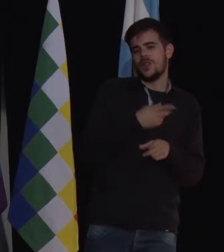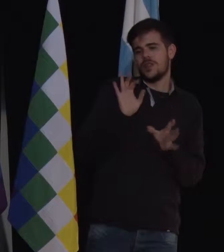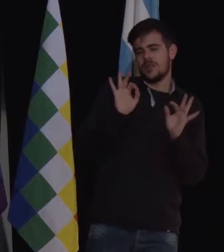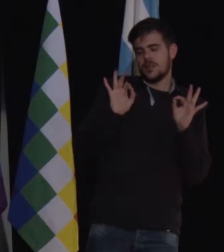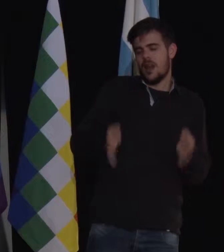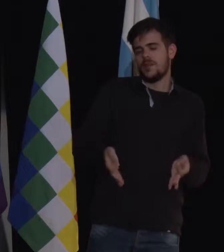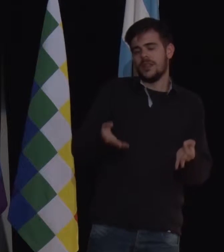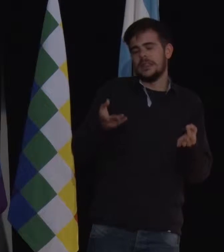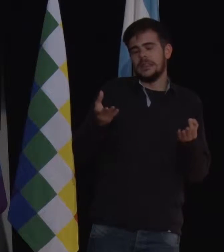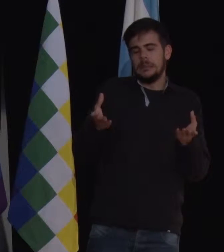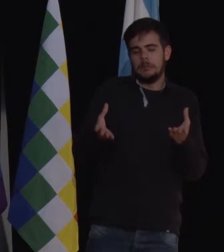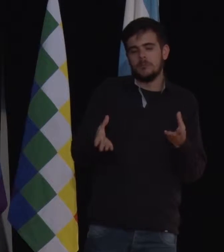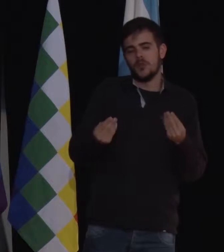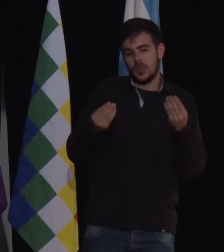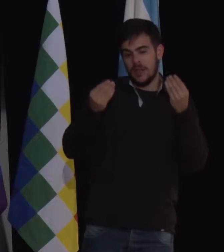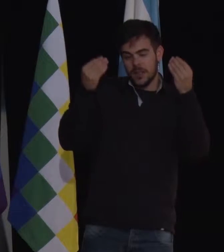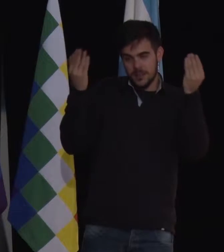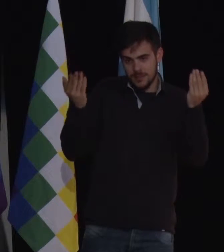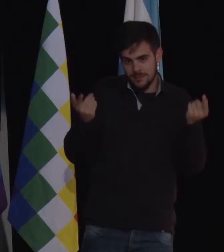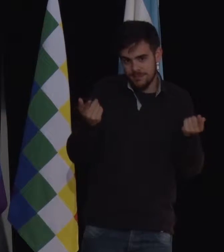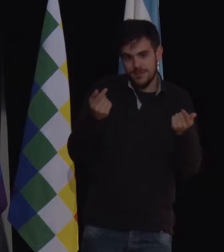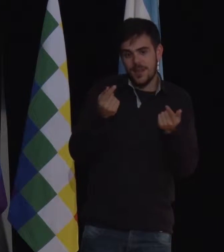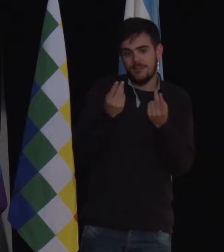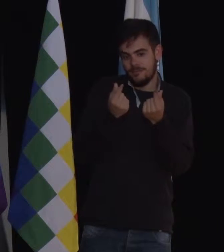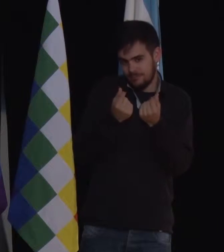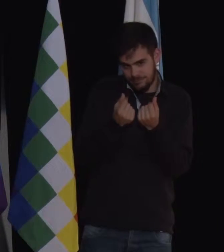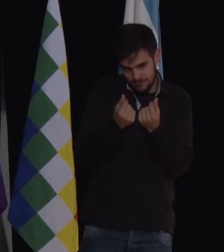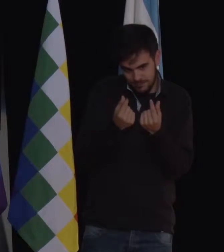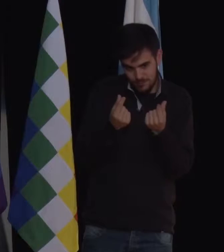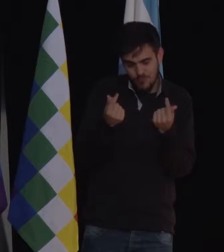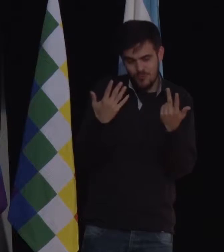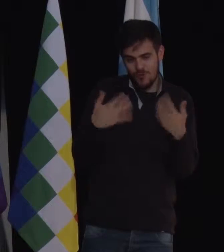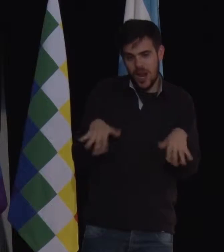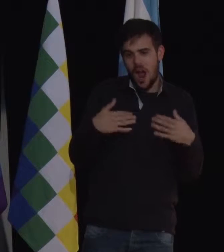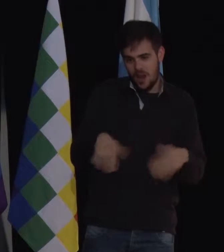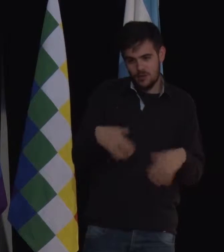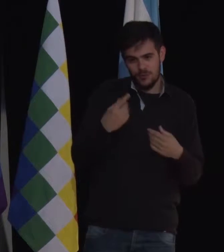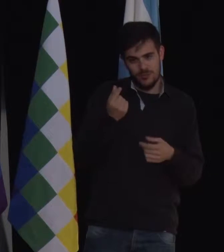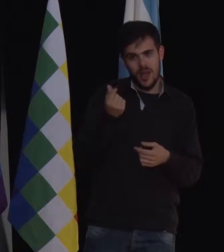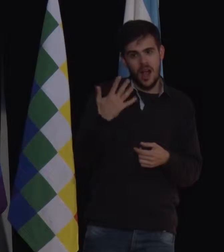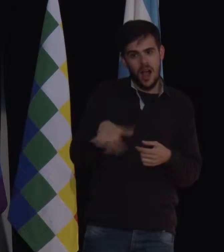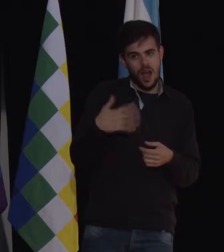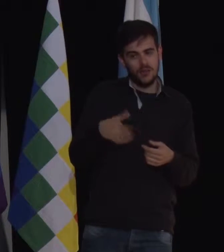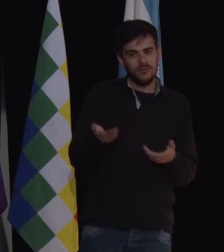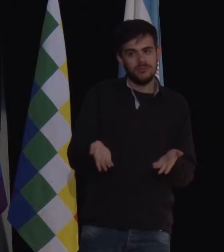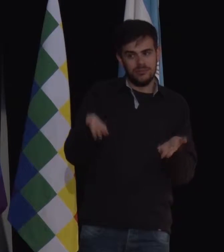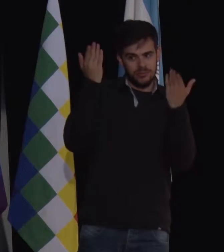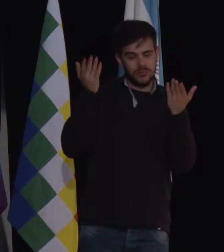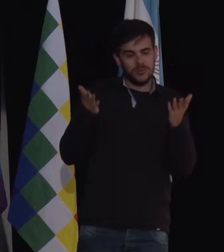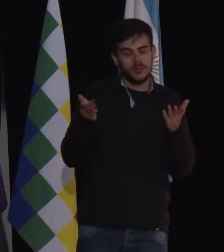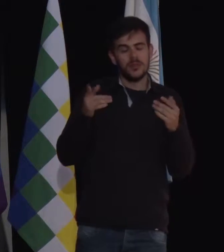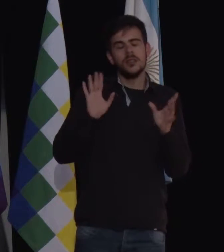casos los costos para implementar algunos de estos sistemas pueden ser elevados.